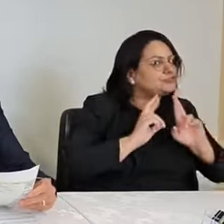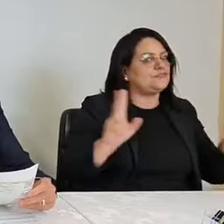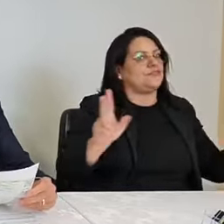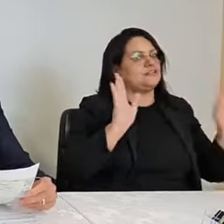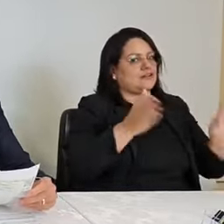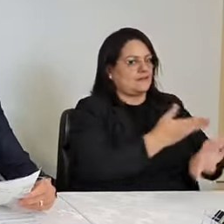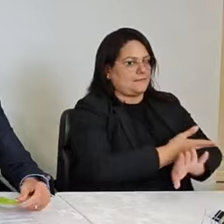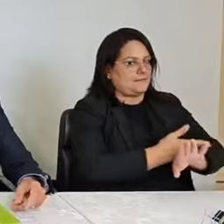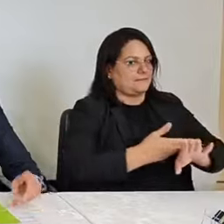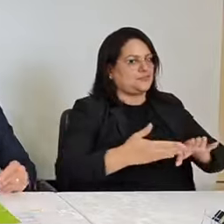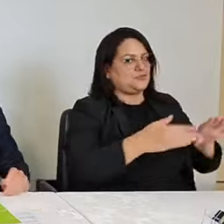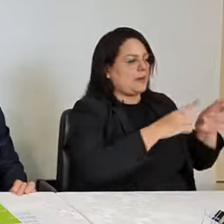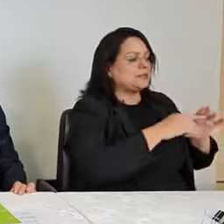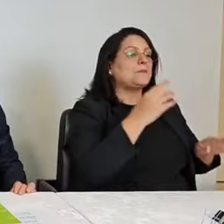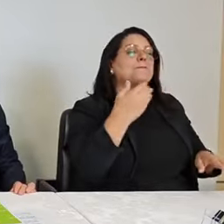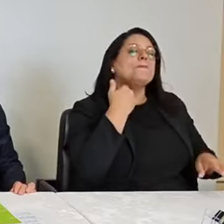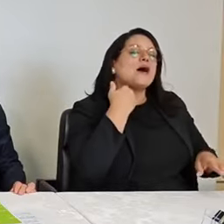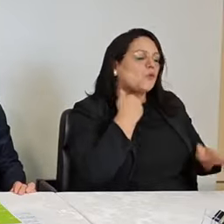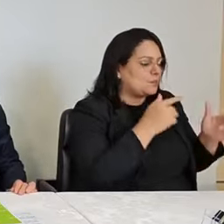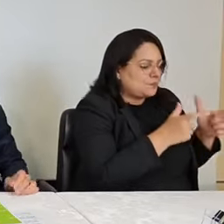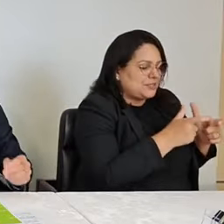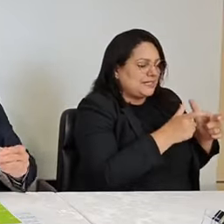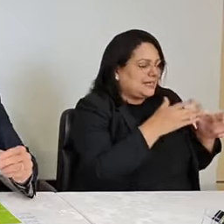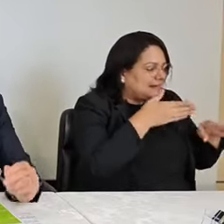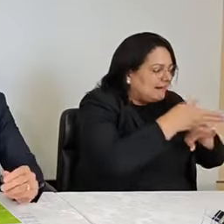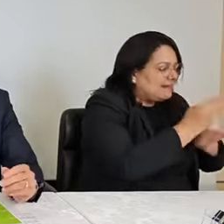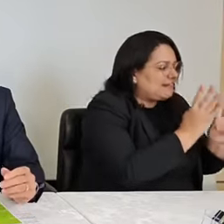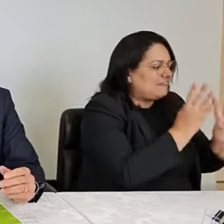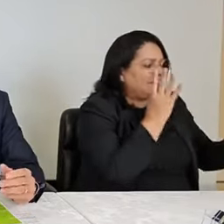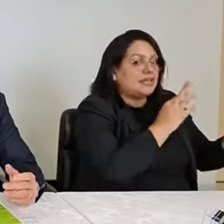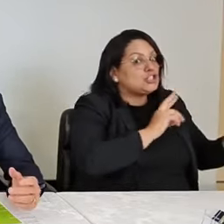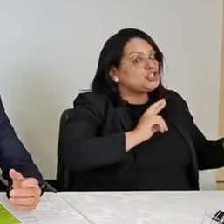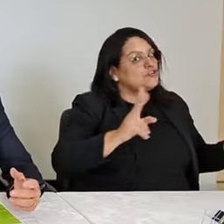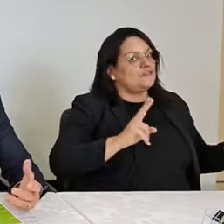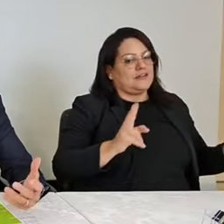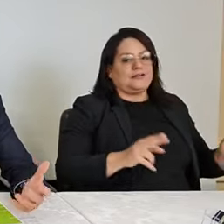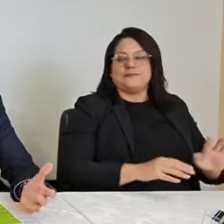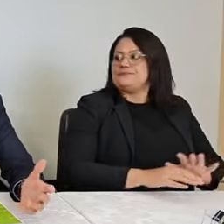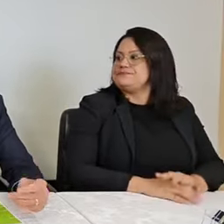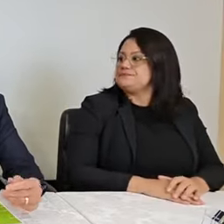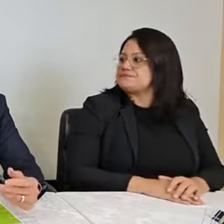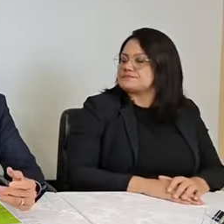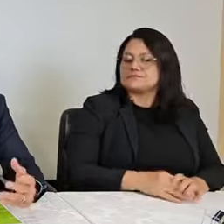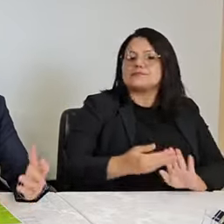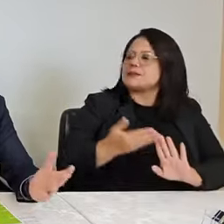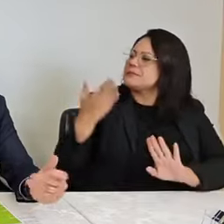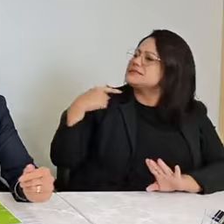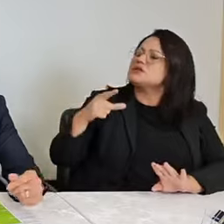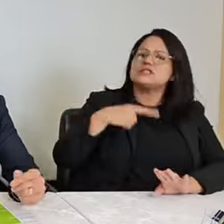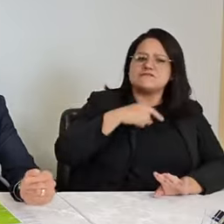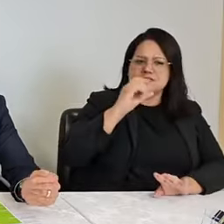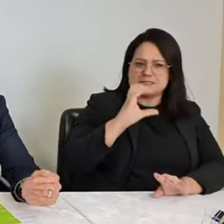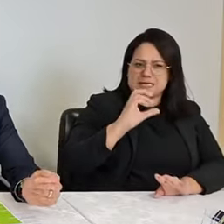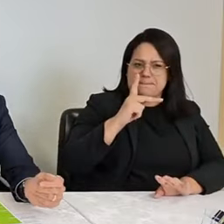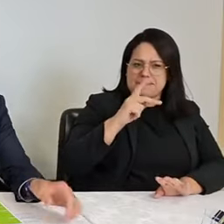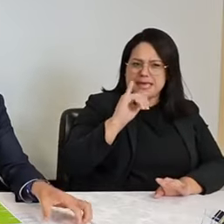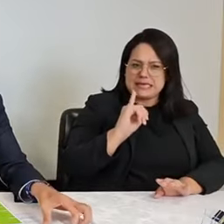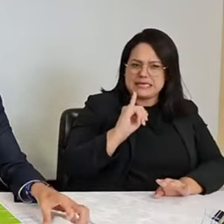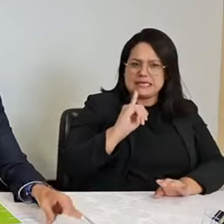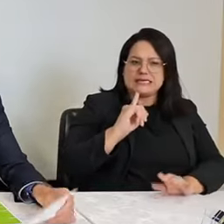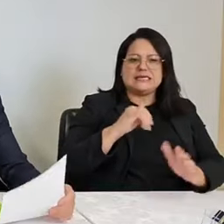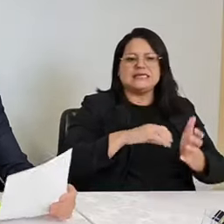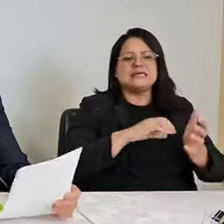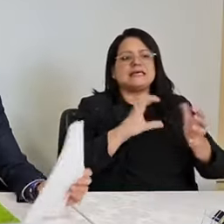acostumado com os bancos de varejo comercial. Bem, em 2019 terminou a CPI do BNDES aqui na Câmara dos